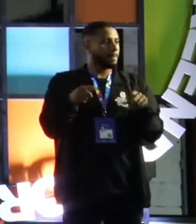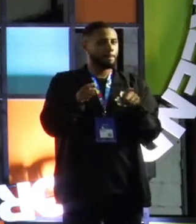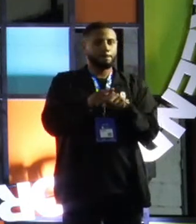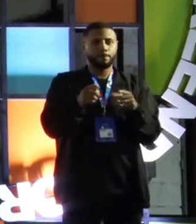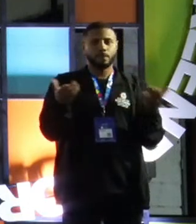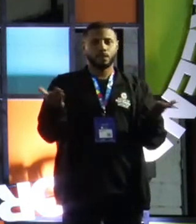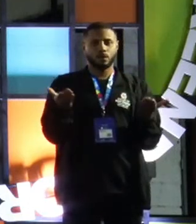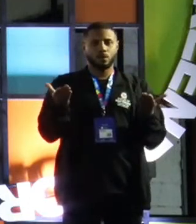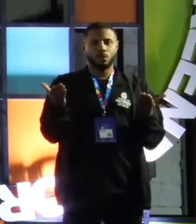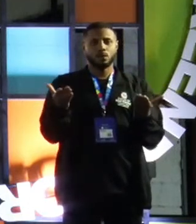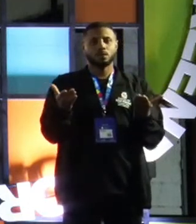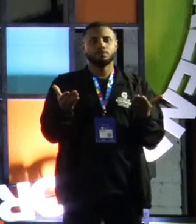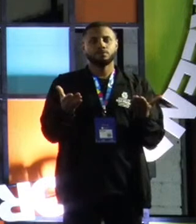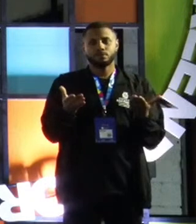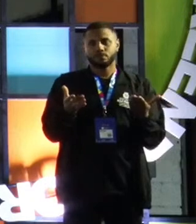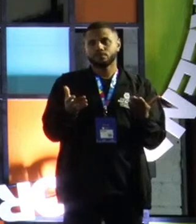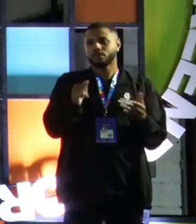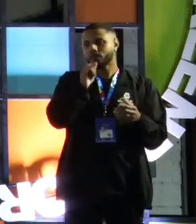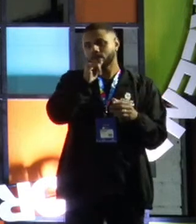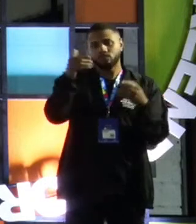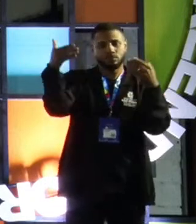para vocês. Uma plataforma lança